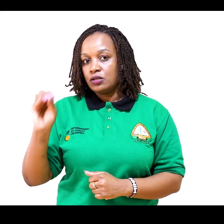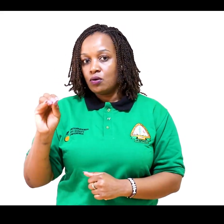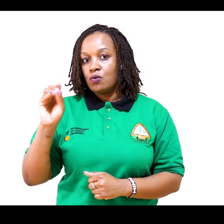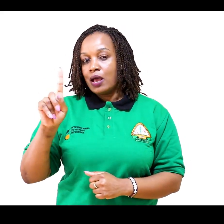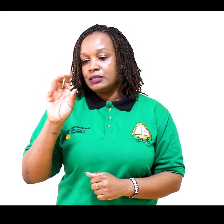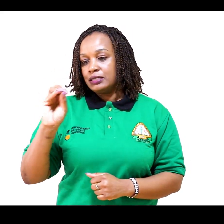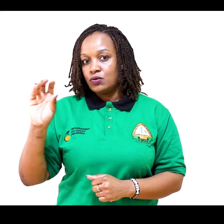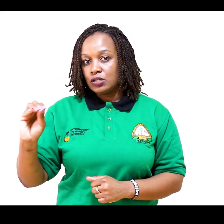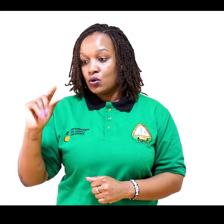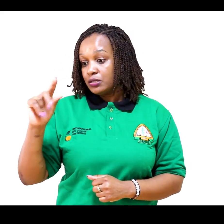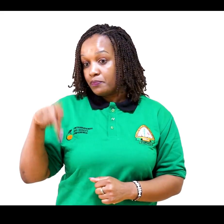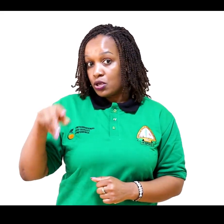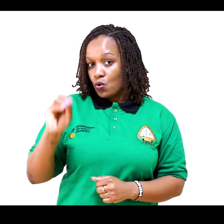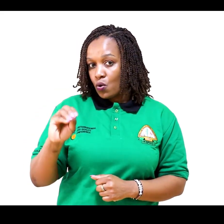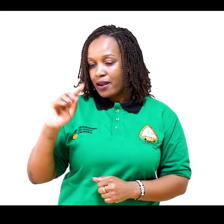49592 kwa